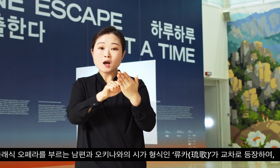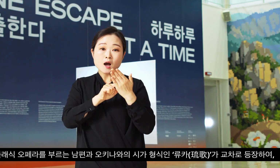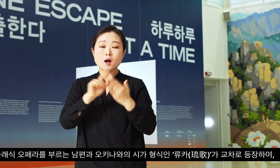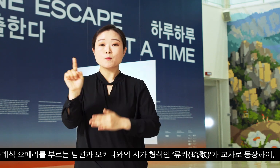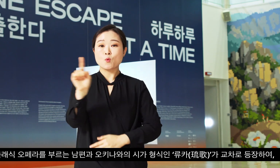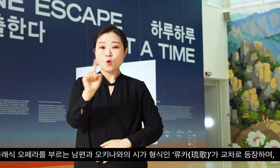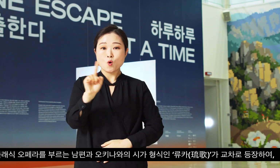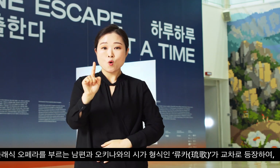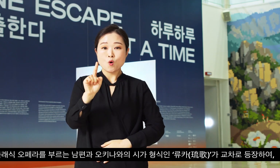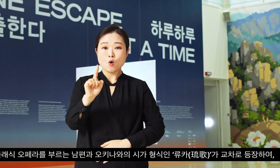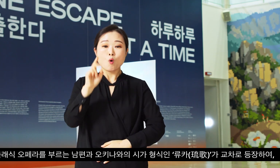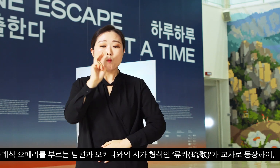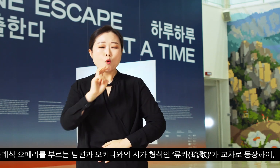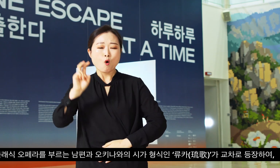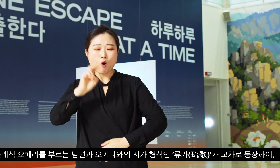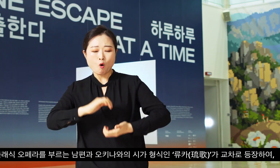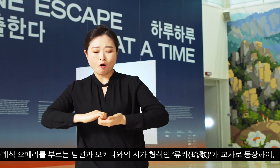클래식 오페라를 부르는 남편과